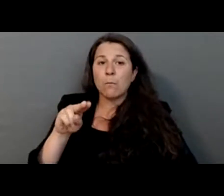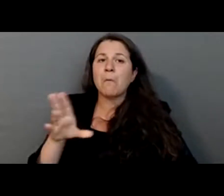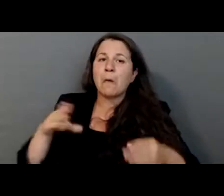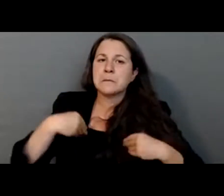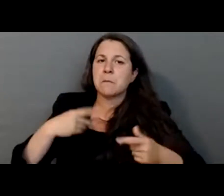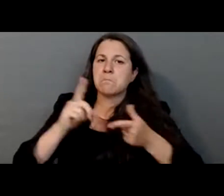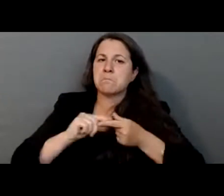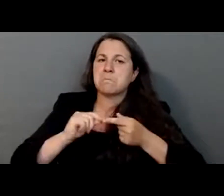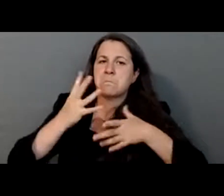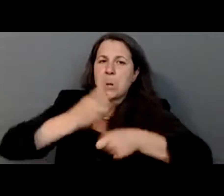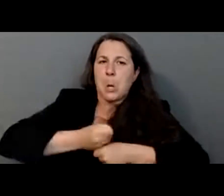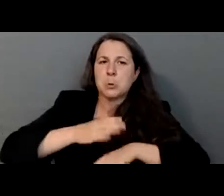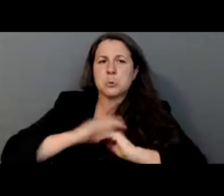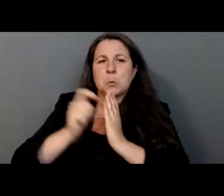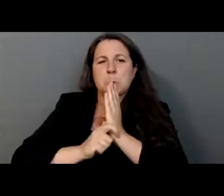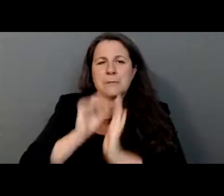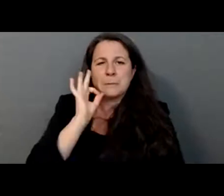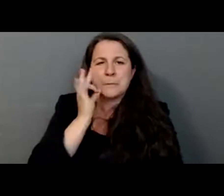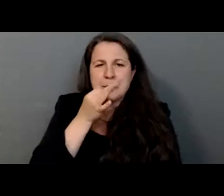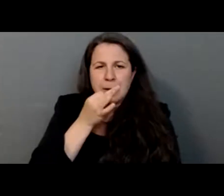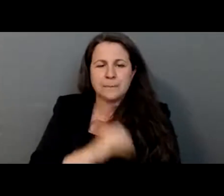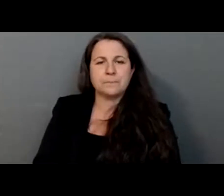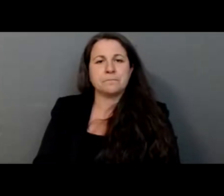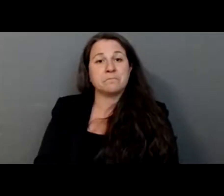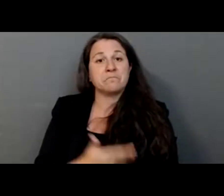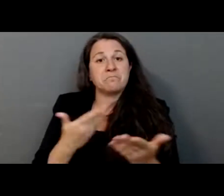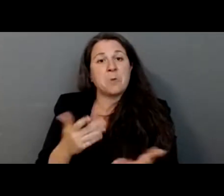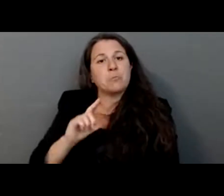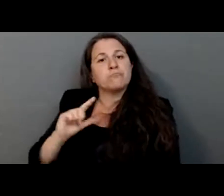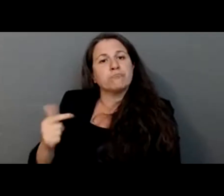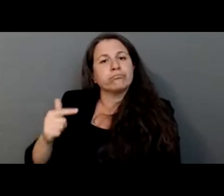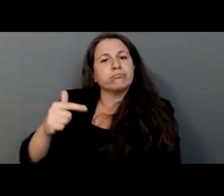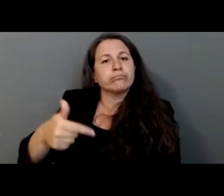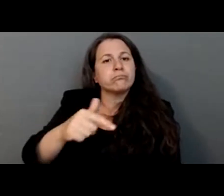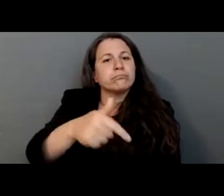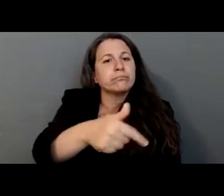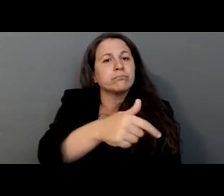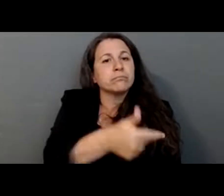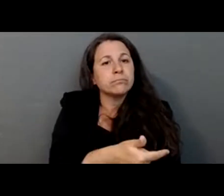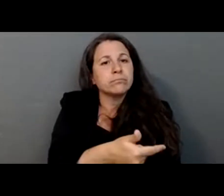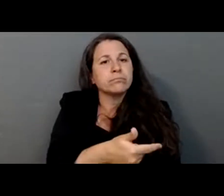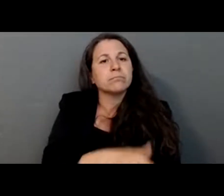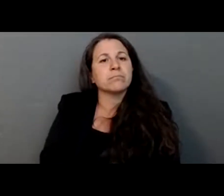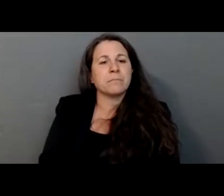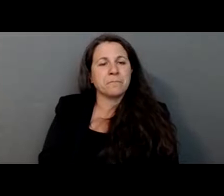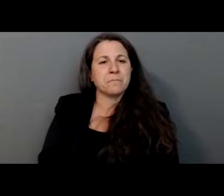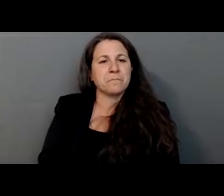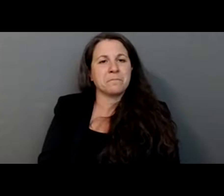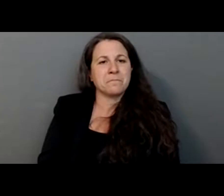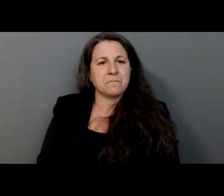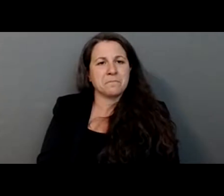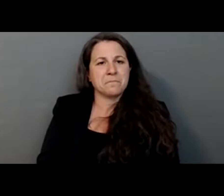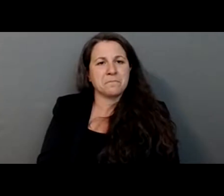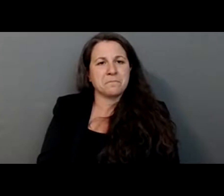donnerai donc la parole à tour de rôle et je leur ferai un petit signe